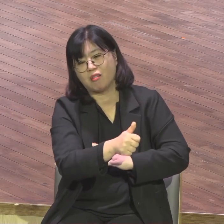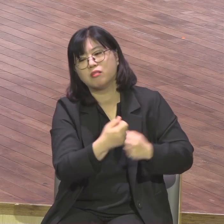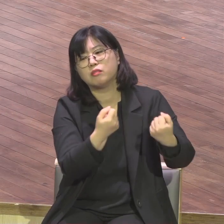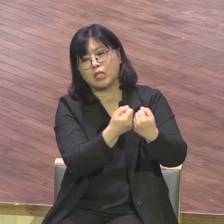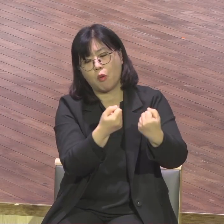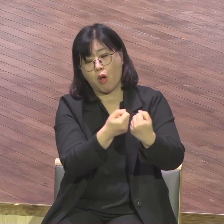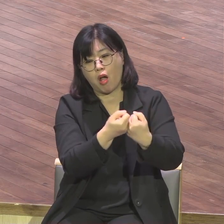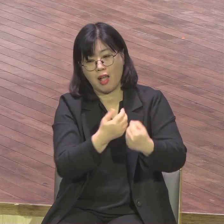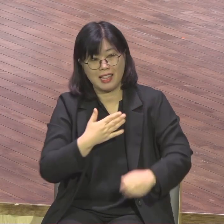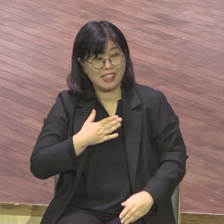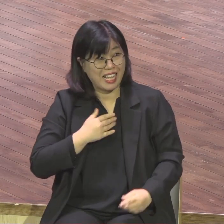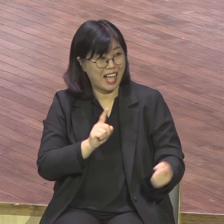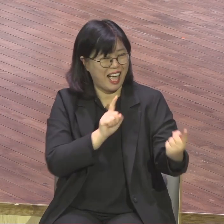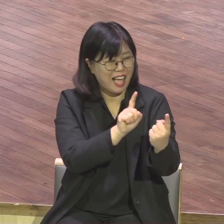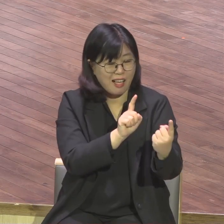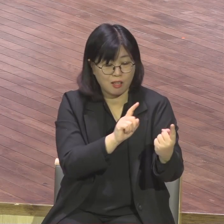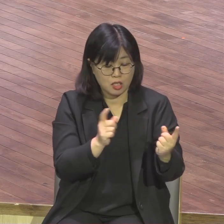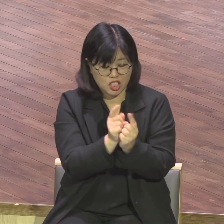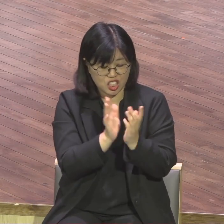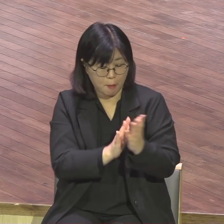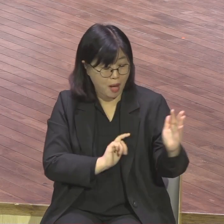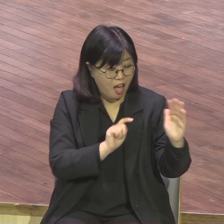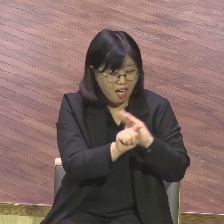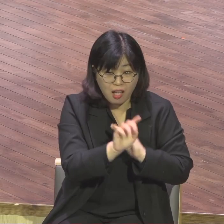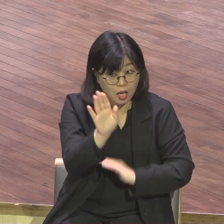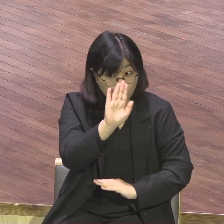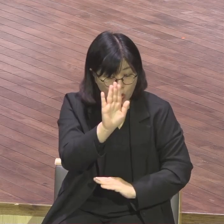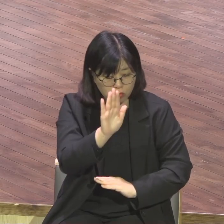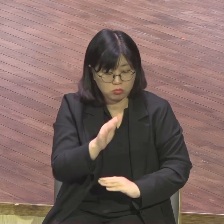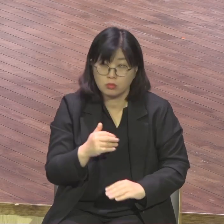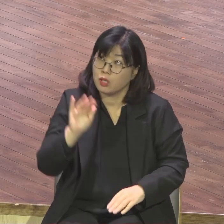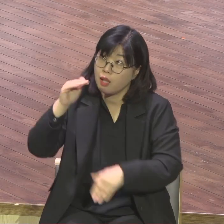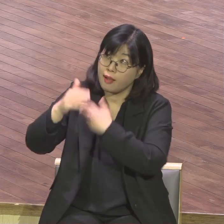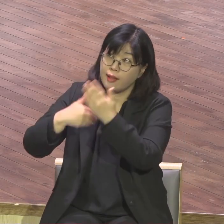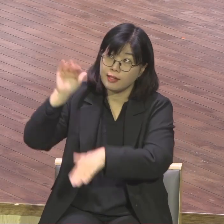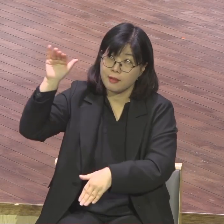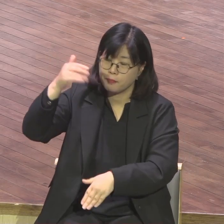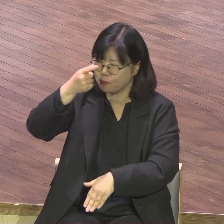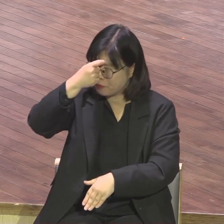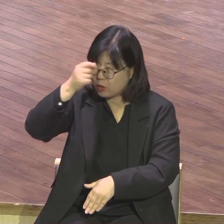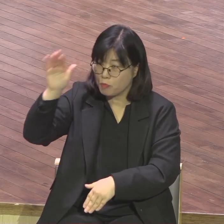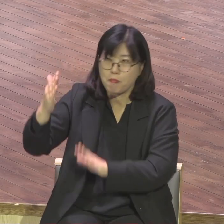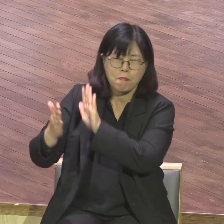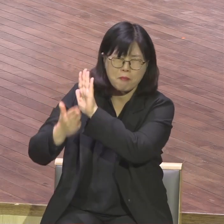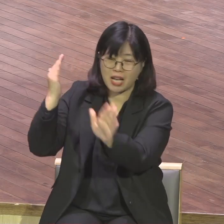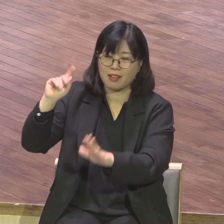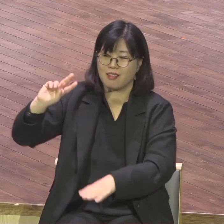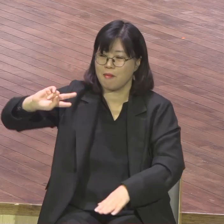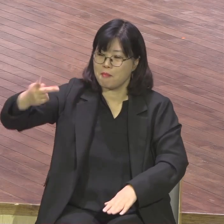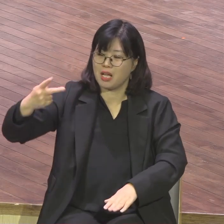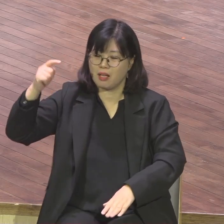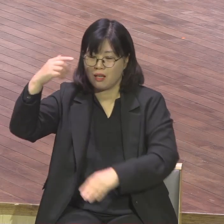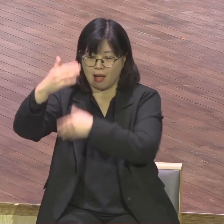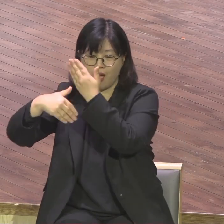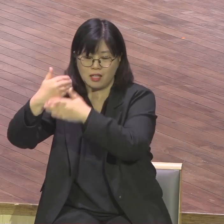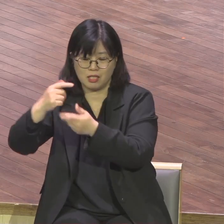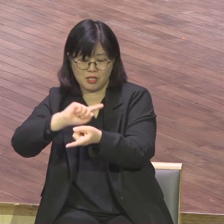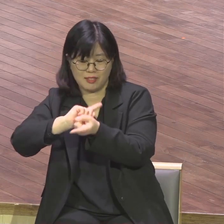하나님 대신 싸워준다니까. 대진표 바꾸라니까. 그러니까 실패할 수가 없지요. 모든 게 하나님의 스케일로